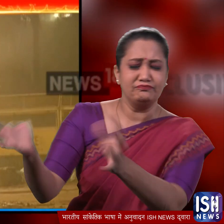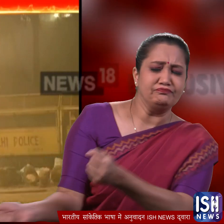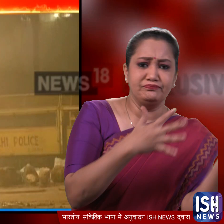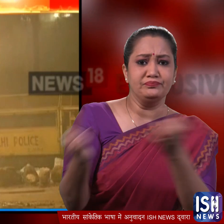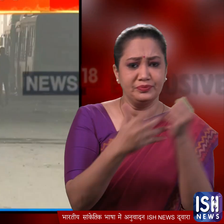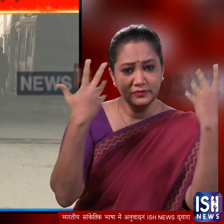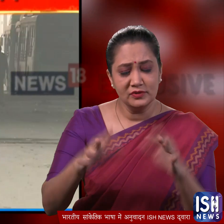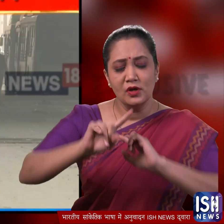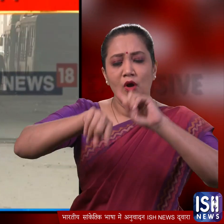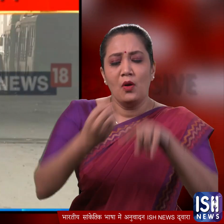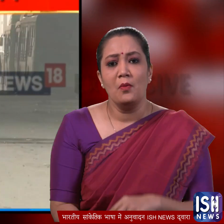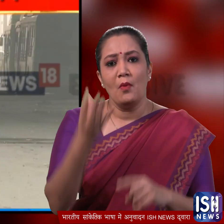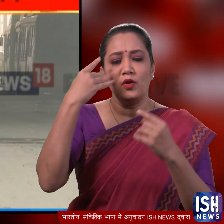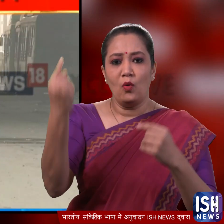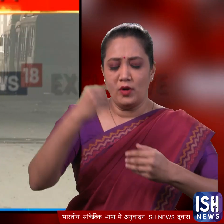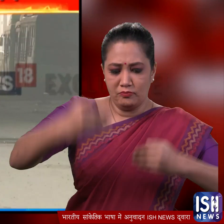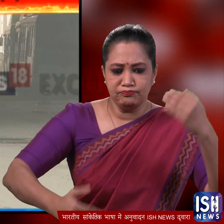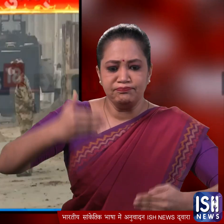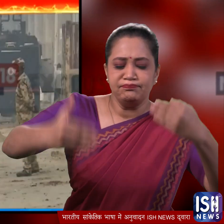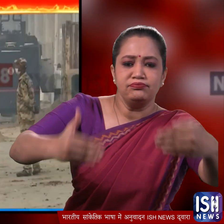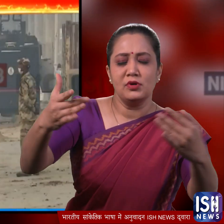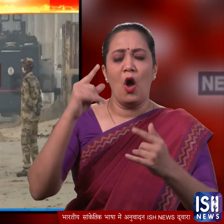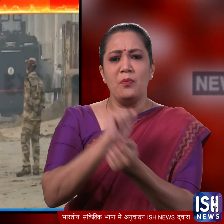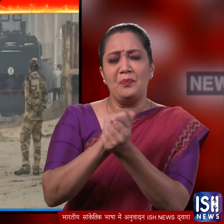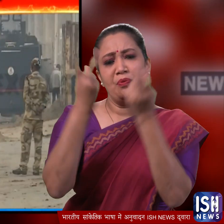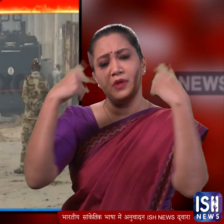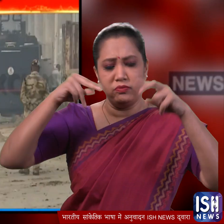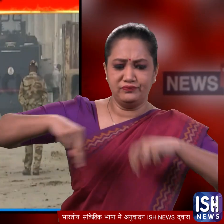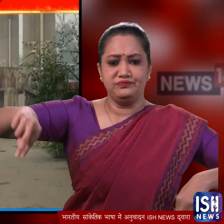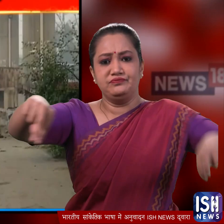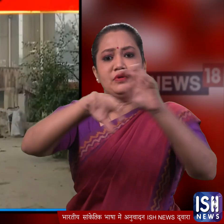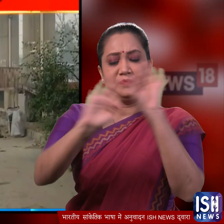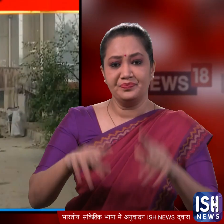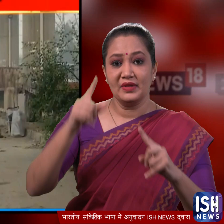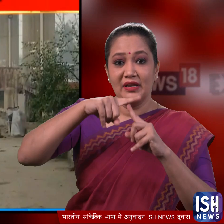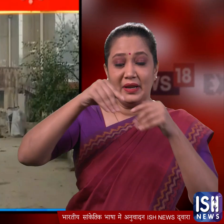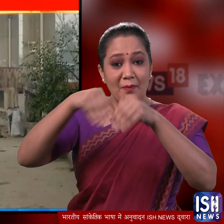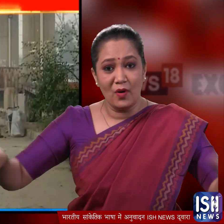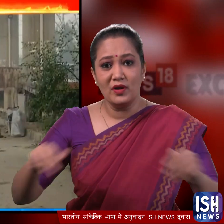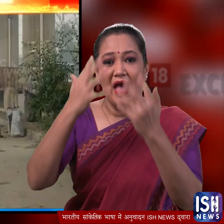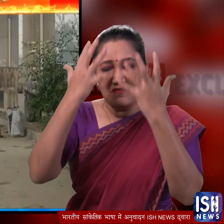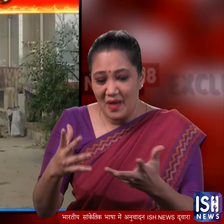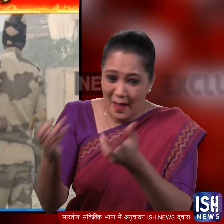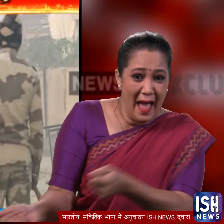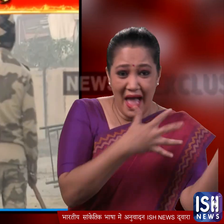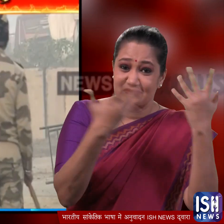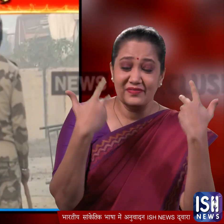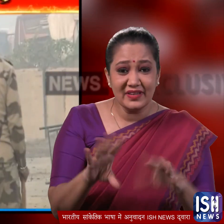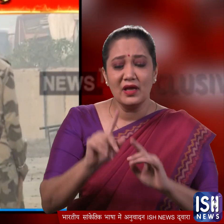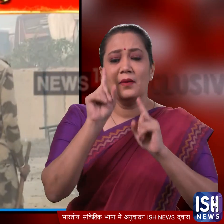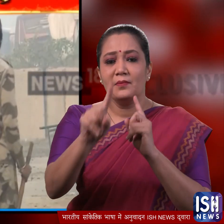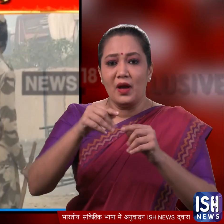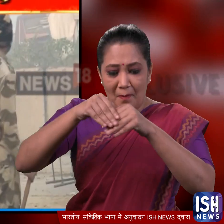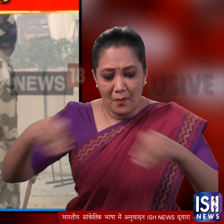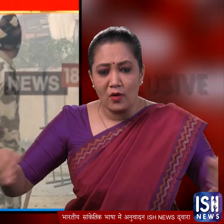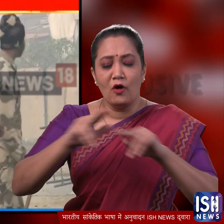वहां से हटा दिए और सुबह होने पर वहां केवल बैरिकेड और खूब सारे पुलिस वाले नजर आए। टीकरी बॉर्डर से बड़े और छोटे पत्थर तो हटा दिए गए,